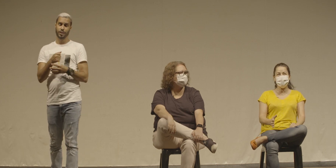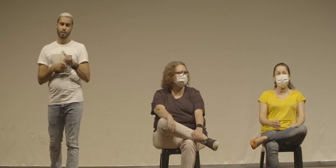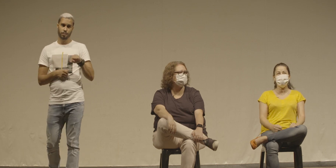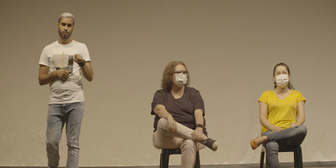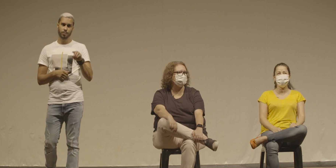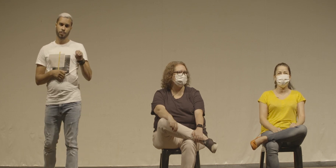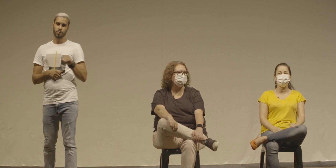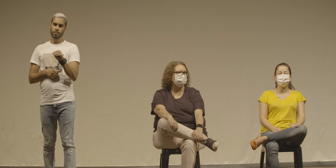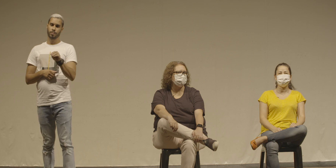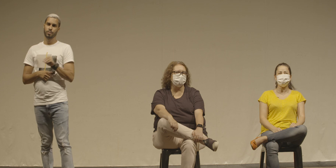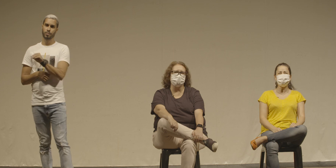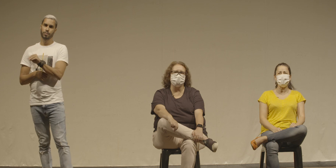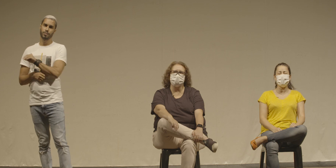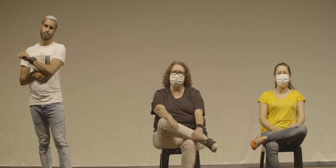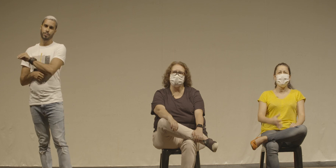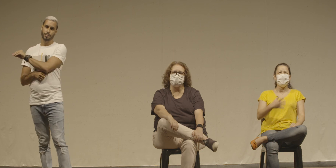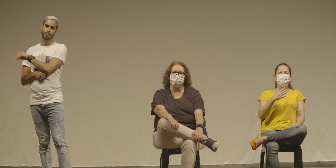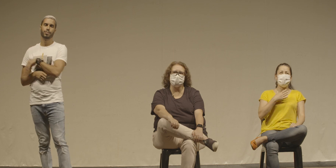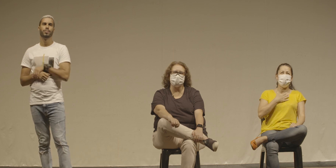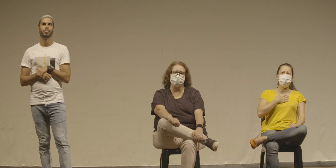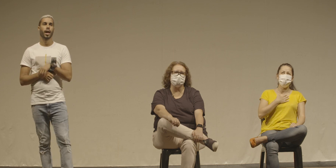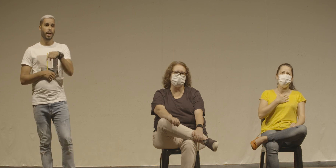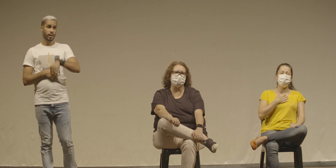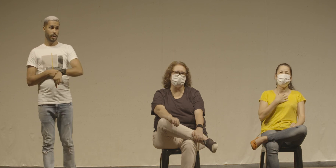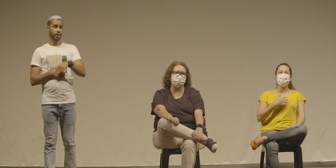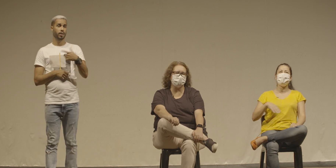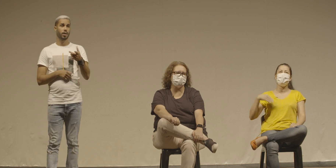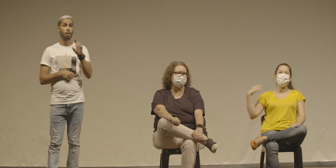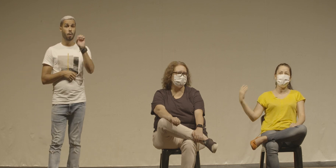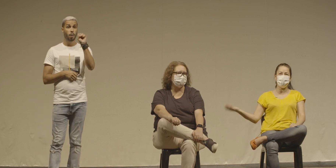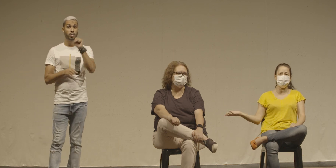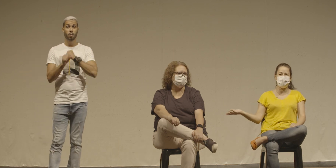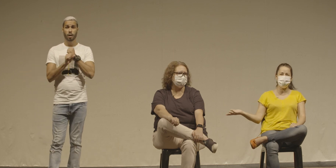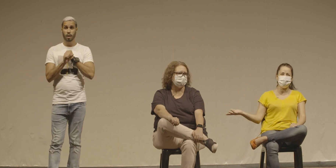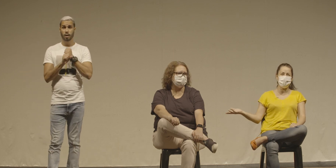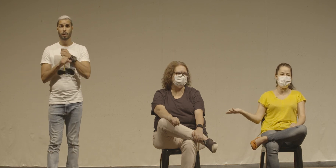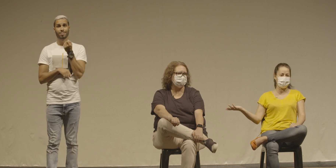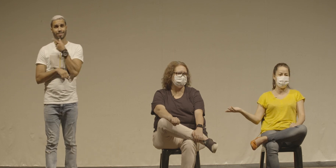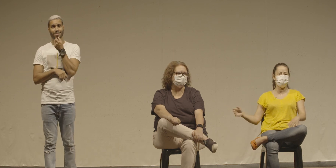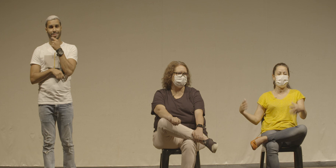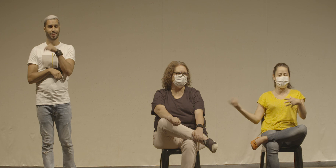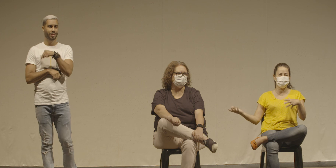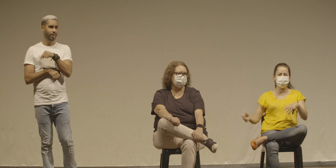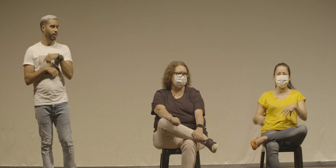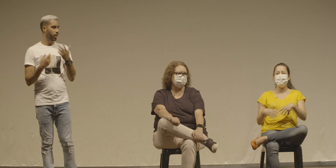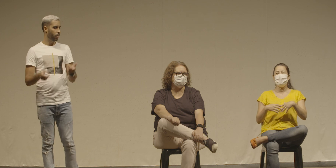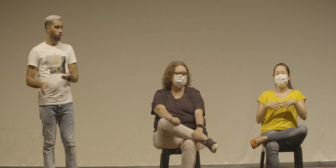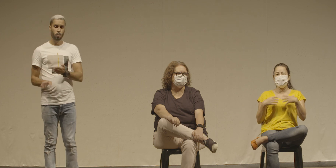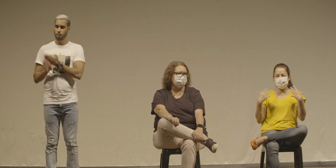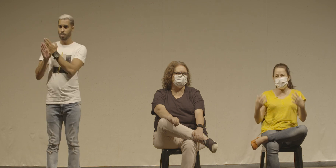cartaz aqui 8 anos. Então, como objetivo de vida, e aí eu encontrei isso na minha parceira de trabalho, que é a